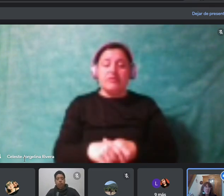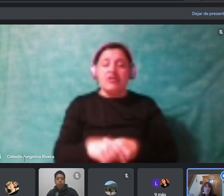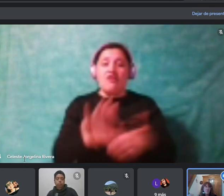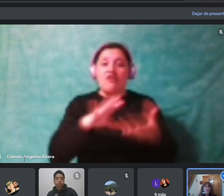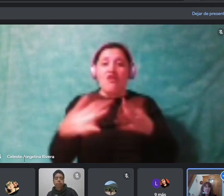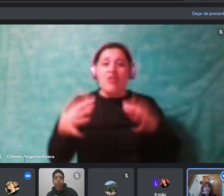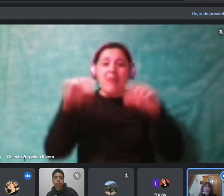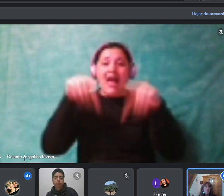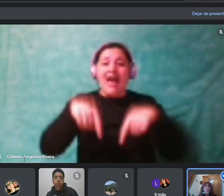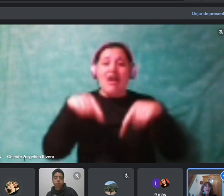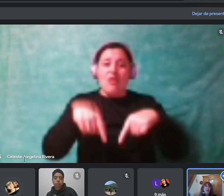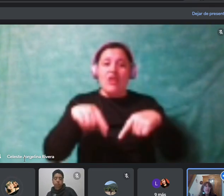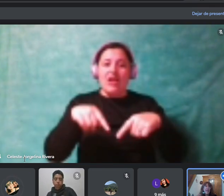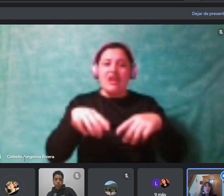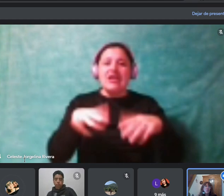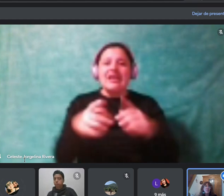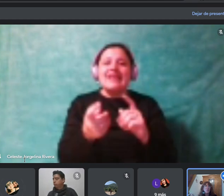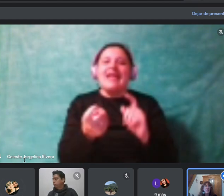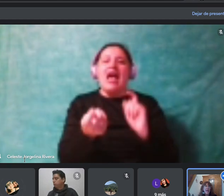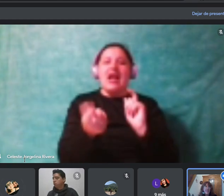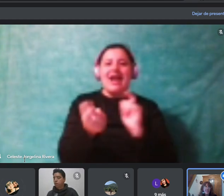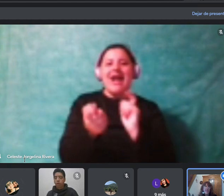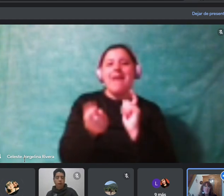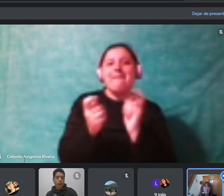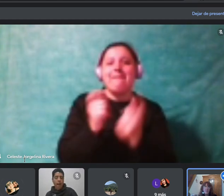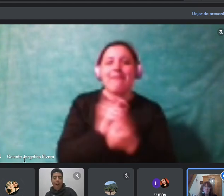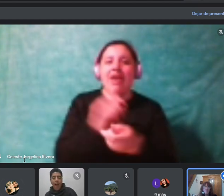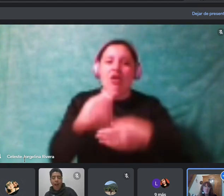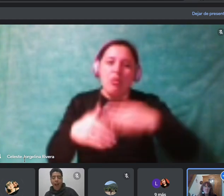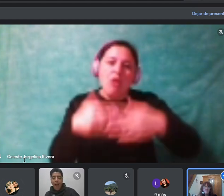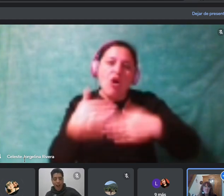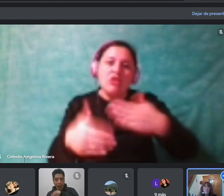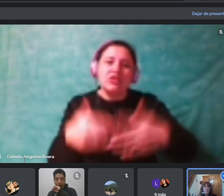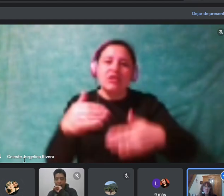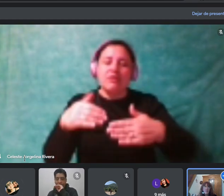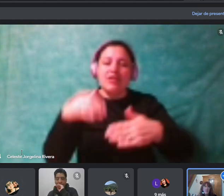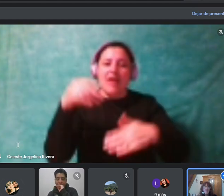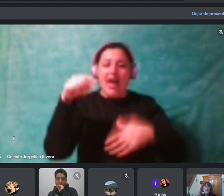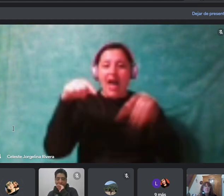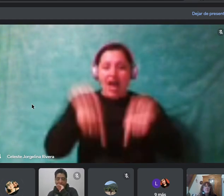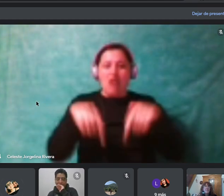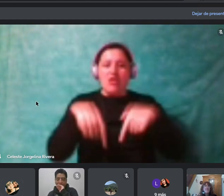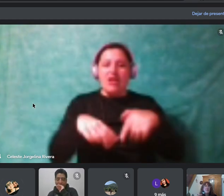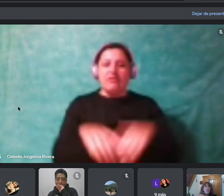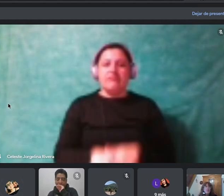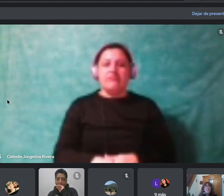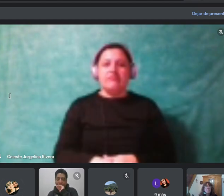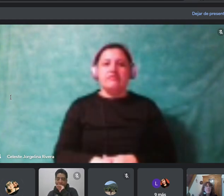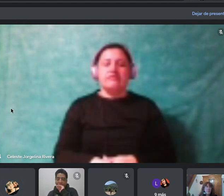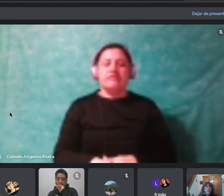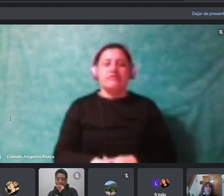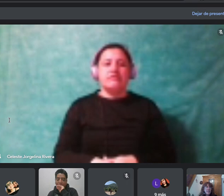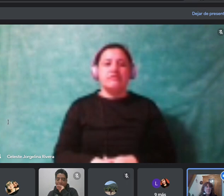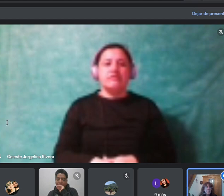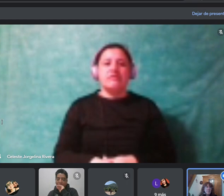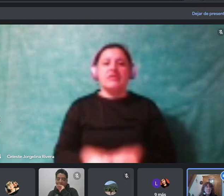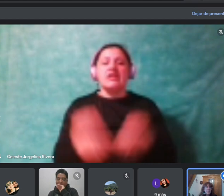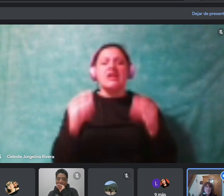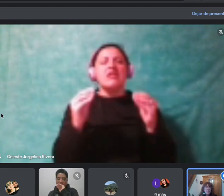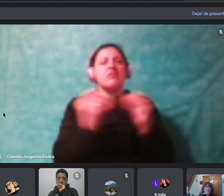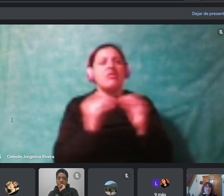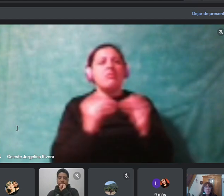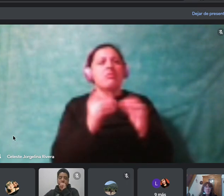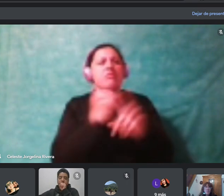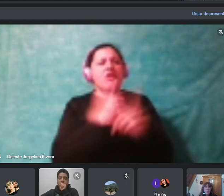convirtiendo. ¿Sí? Algo que da continuidad en el momento. Profe, una sí. consulta. Sí. En la